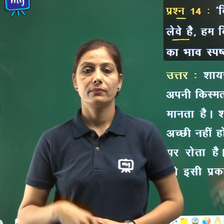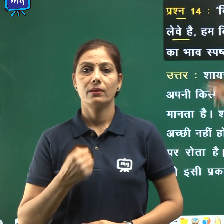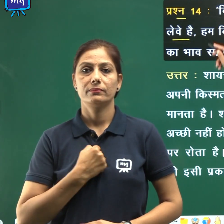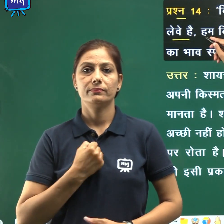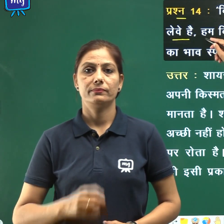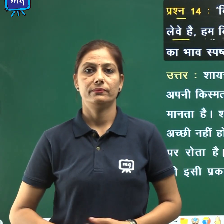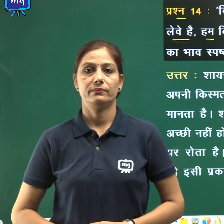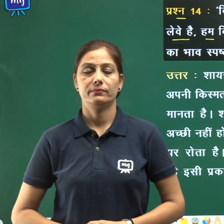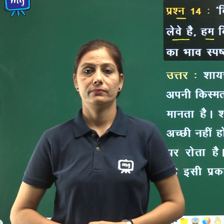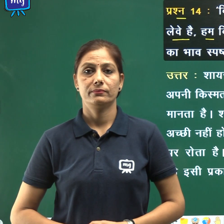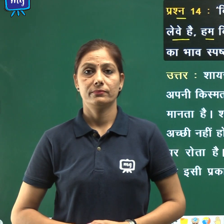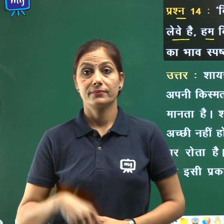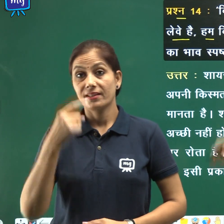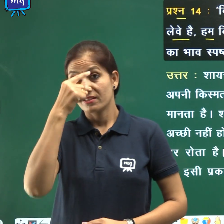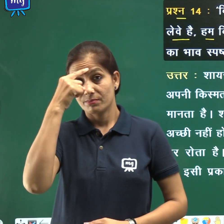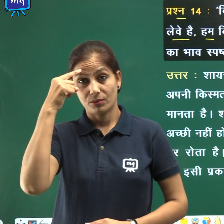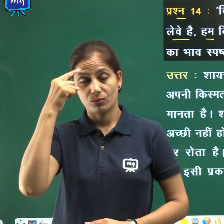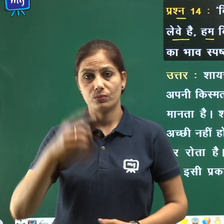हम किस्मत को।